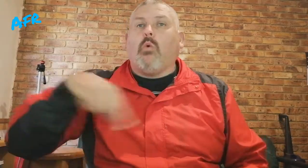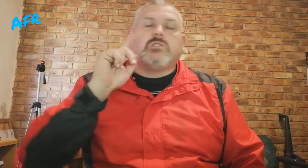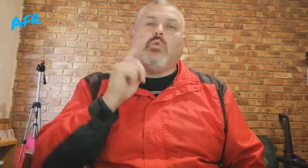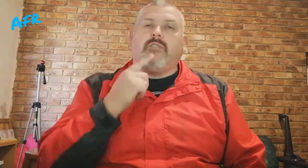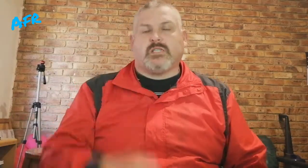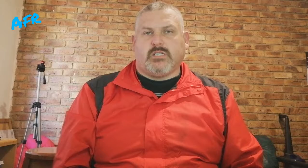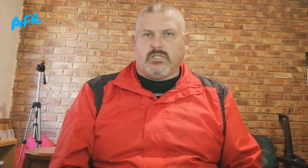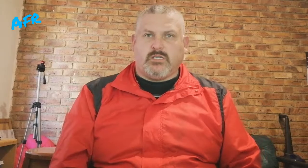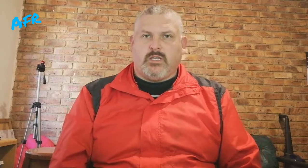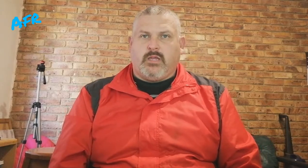ons Dowes.